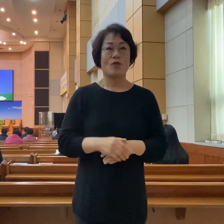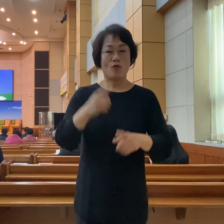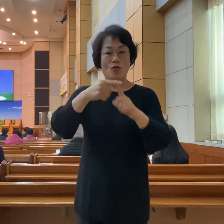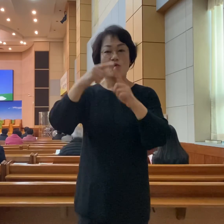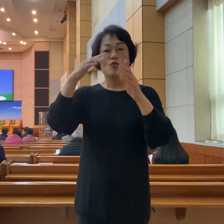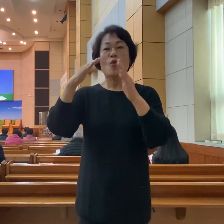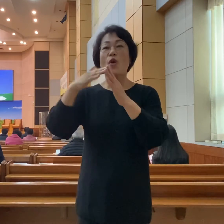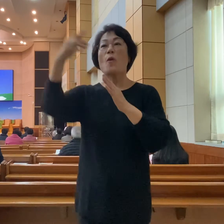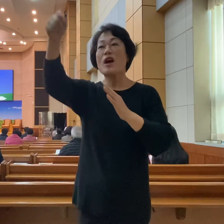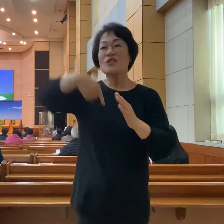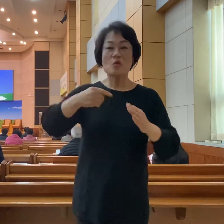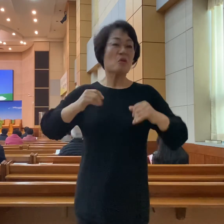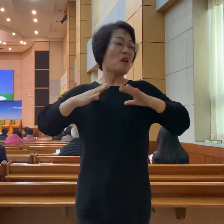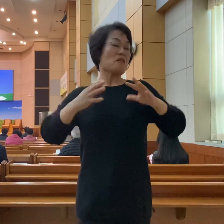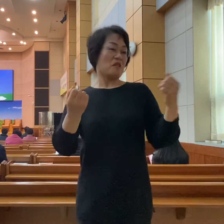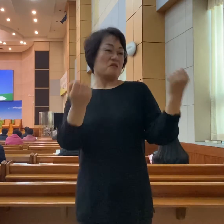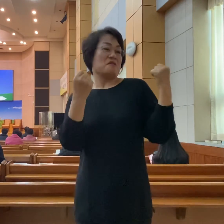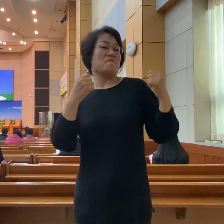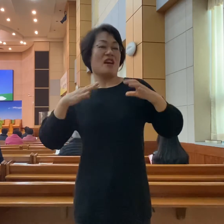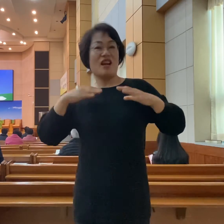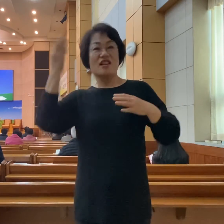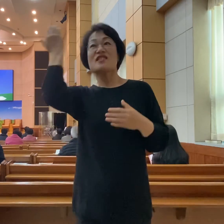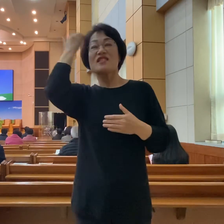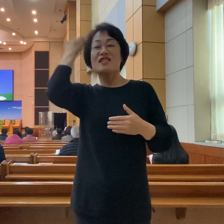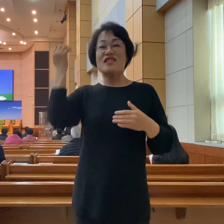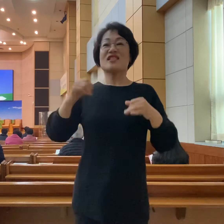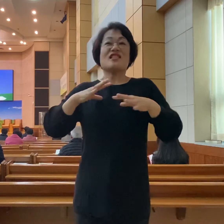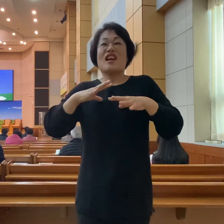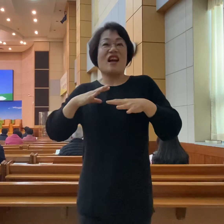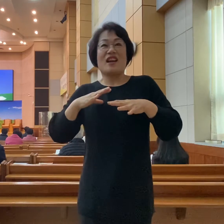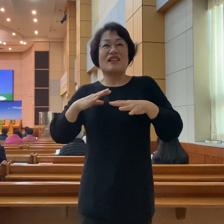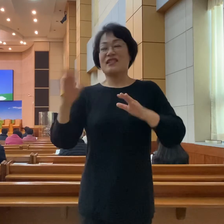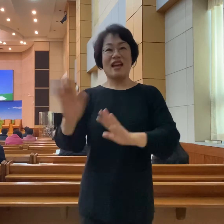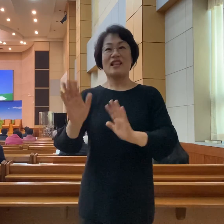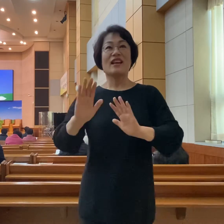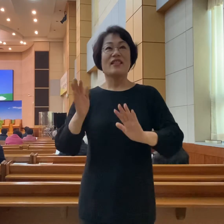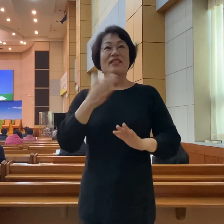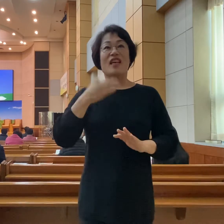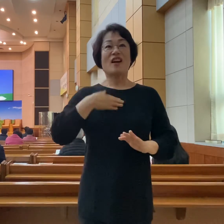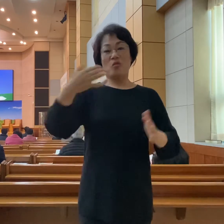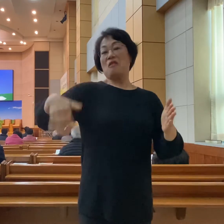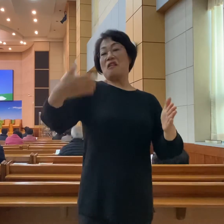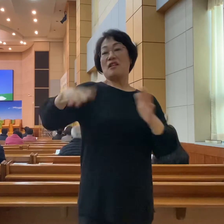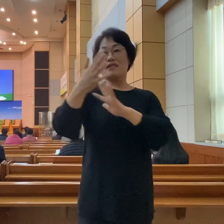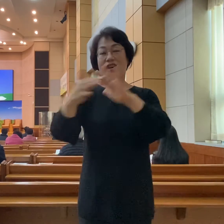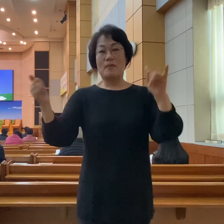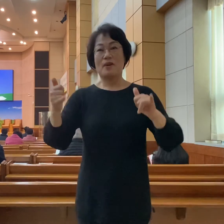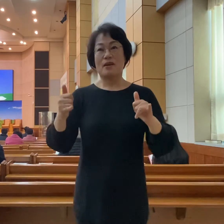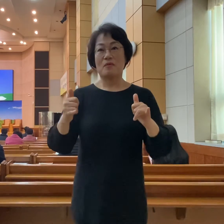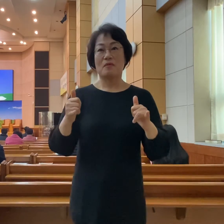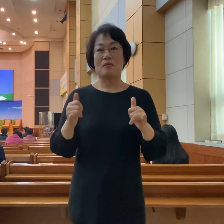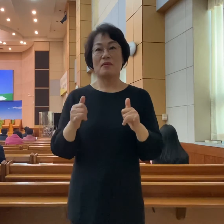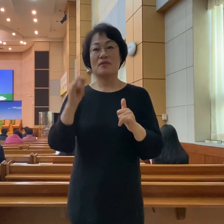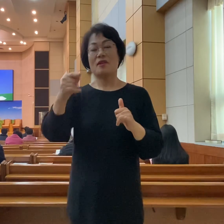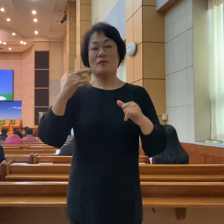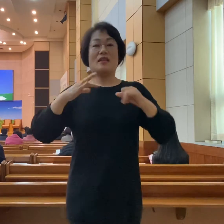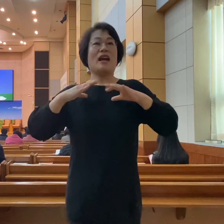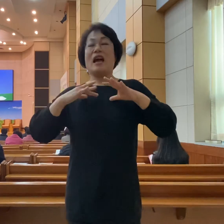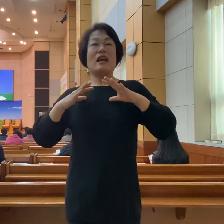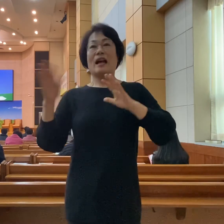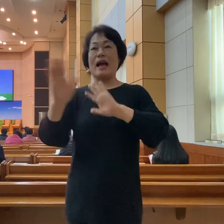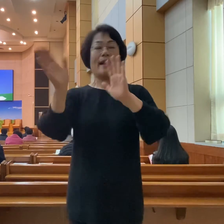돈 자랑하고 힘 자랑하고 지식 자랑하고 내가 대단한 사람이라고 이런